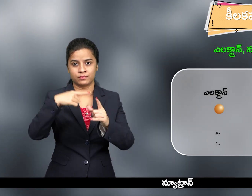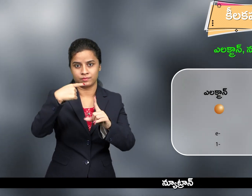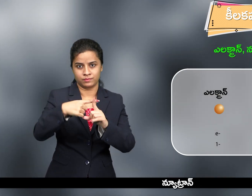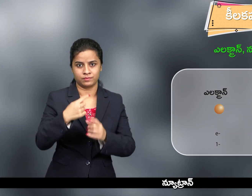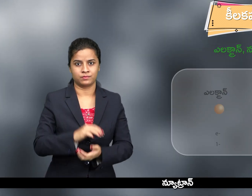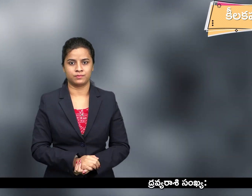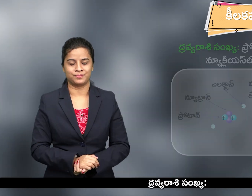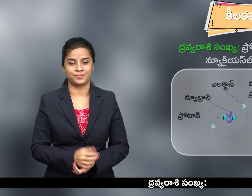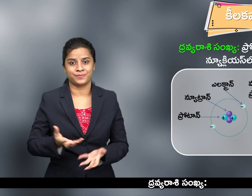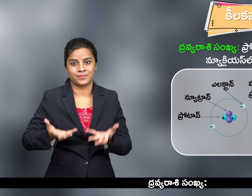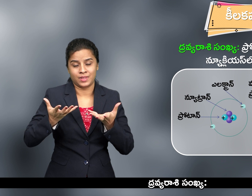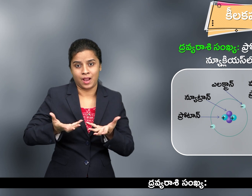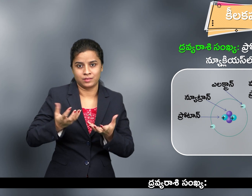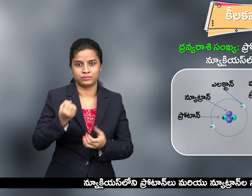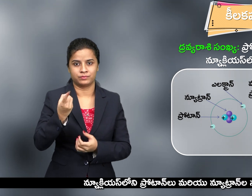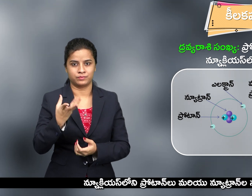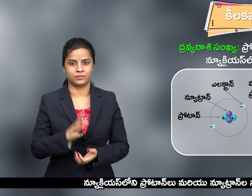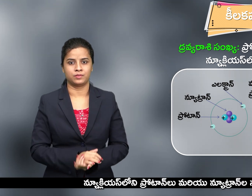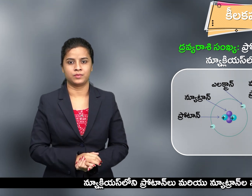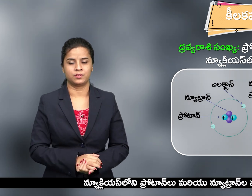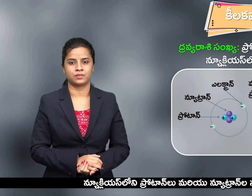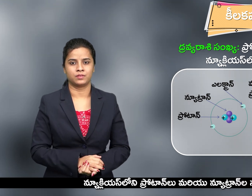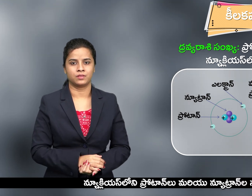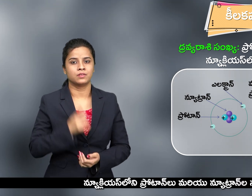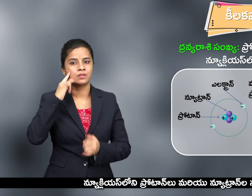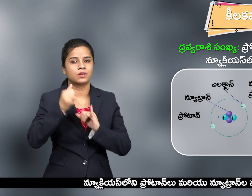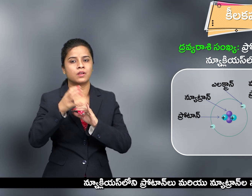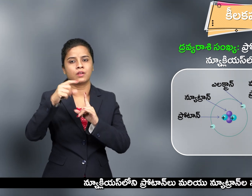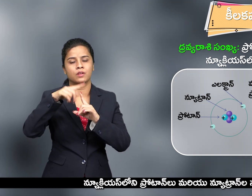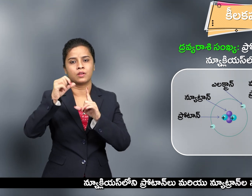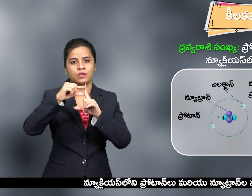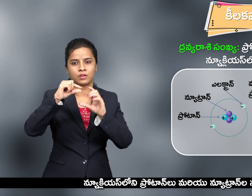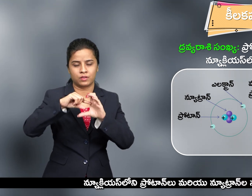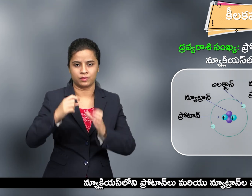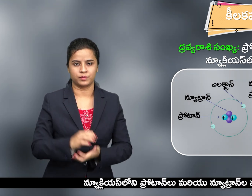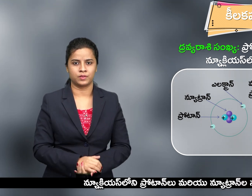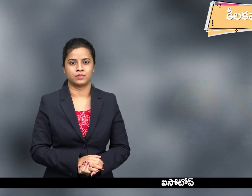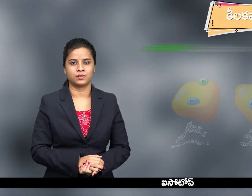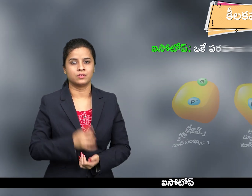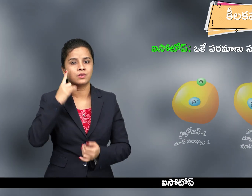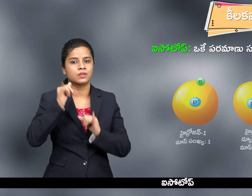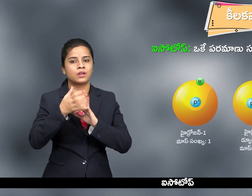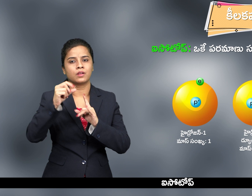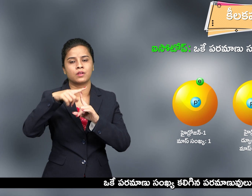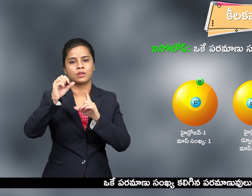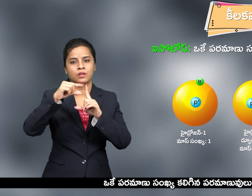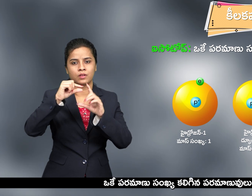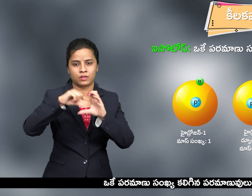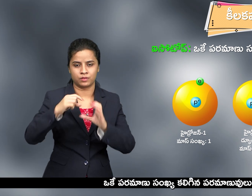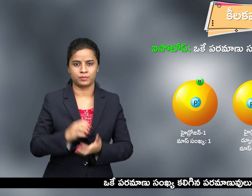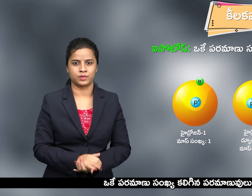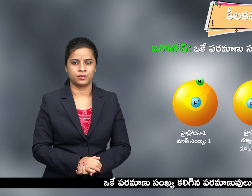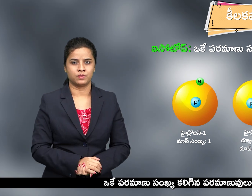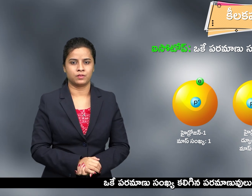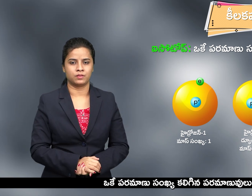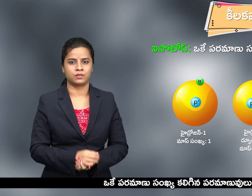న్యూట్రాన్. ద్రవ్యరాశి సంఖ్య, న్యూక్లియస్లోని ప్రోటాన్లు మరియు న్యూట్రాన్ల సంఖ్య. ఐసోటోప్, ఒకే